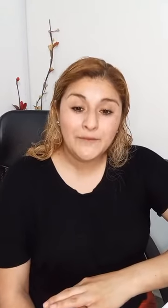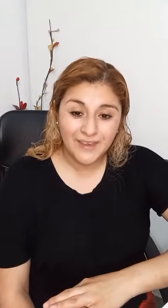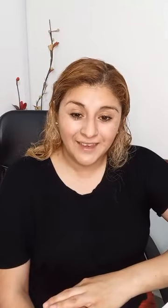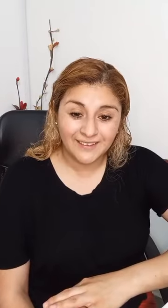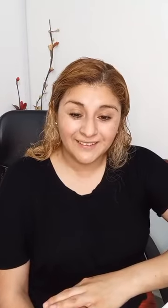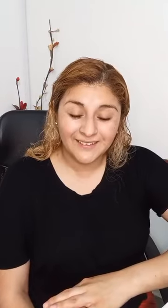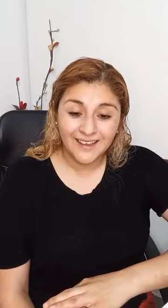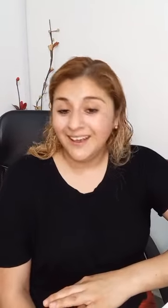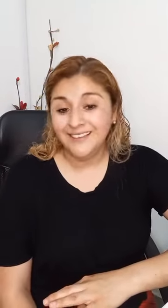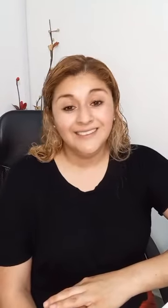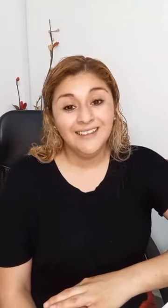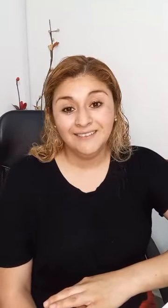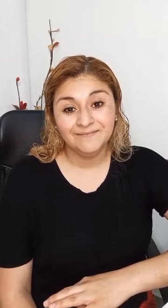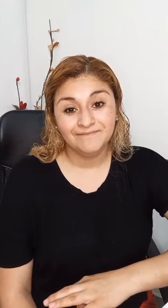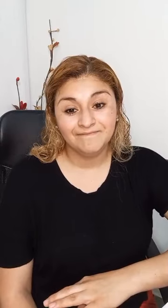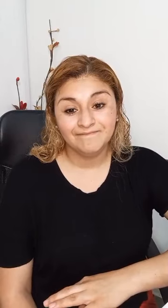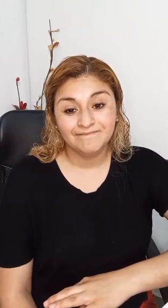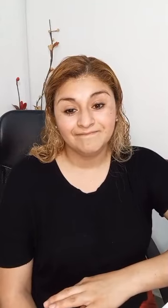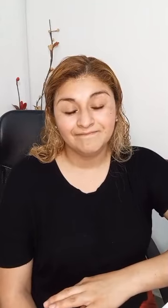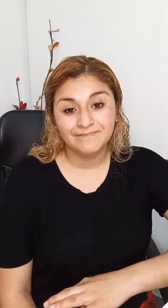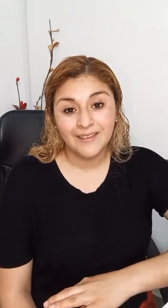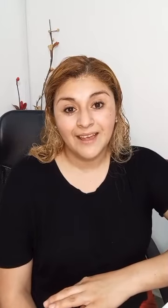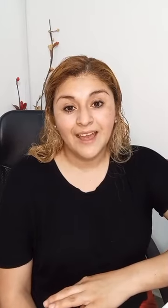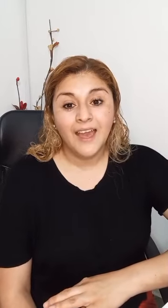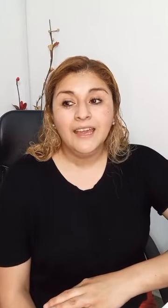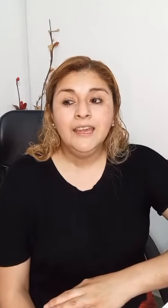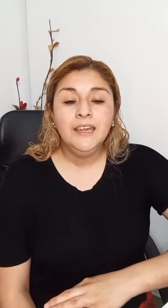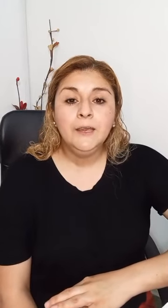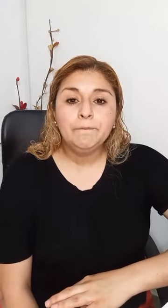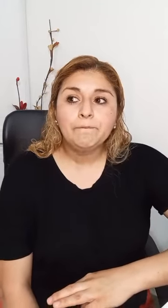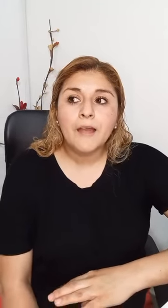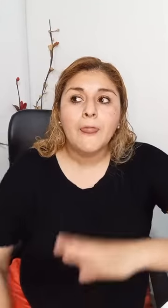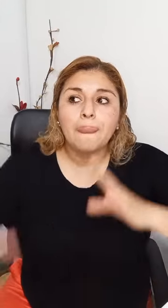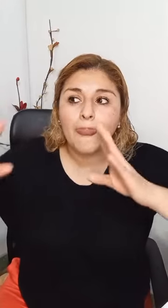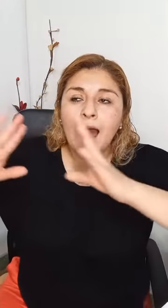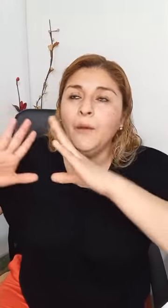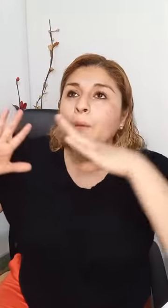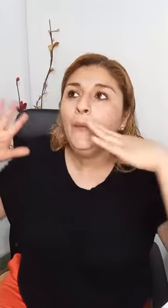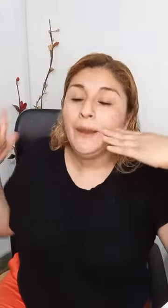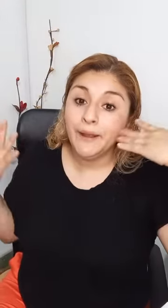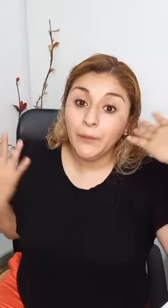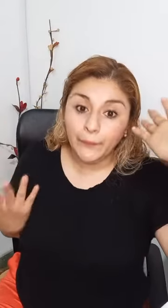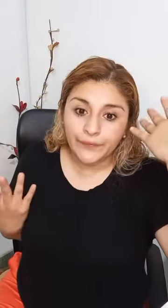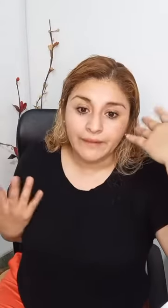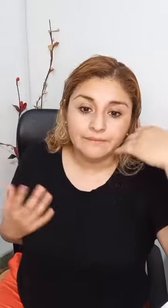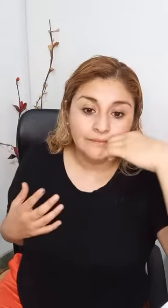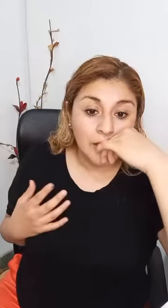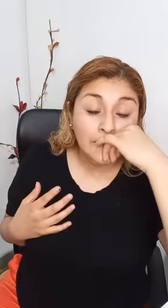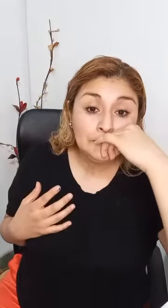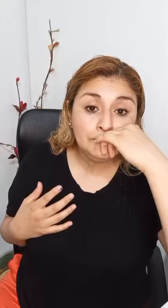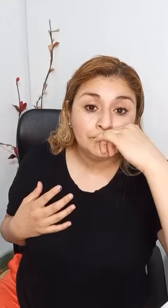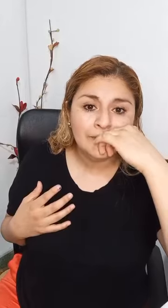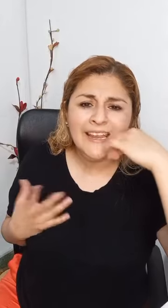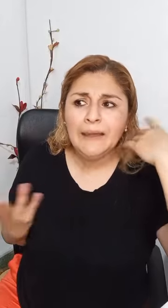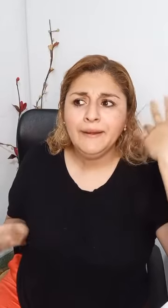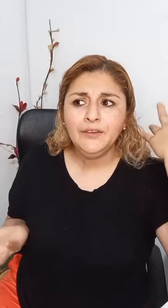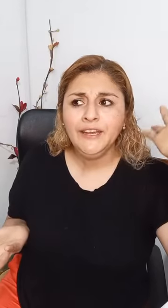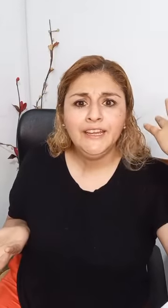muy bien. Es así. Y hago una pregunta, ¿no?